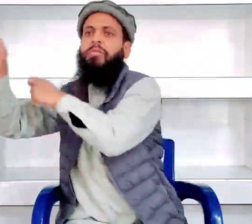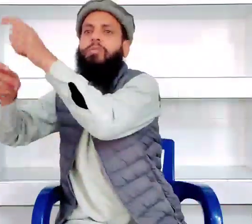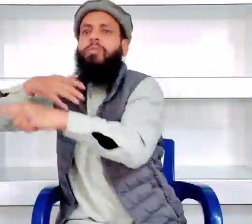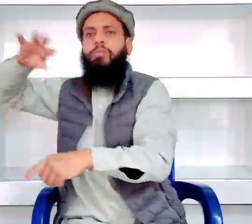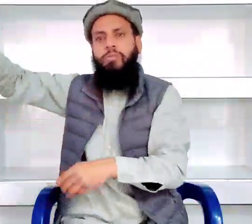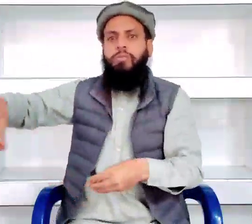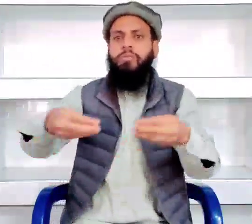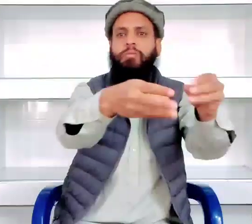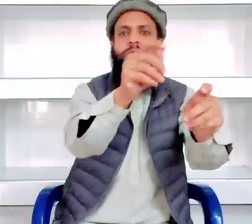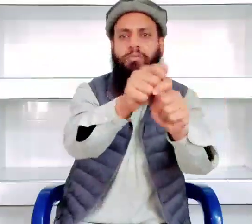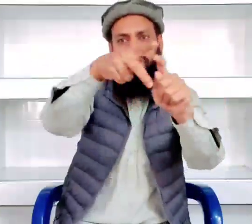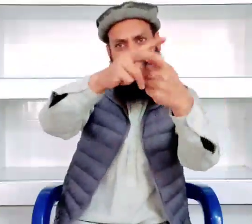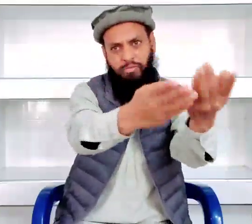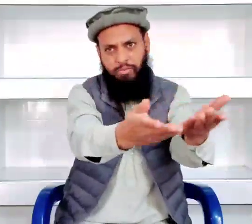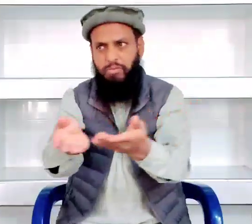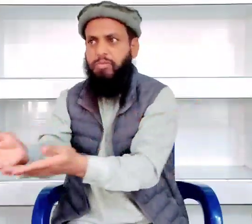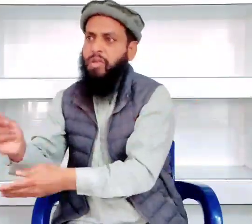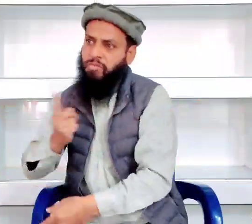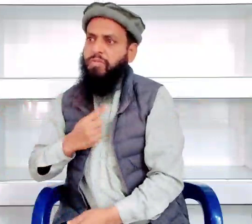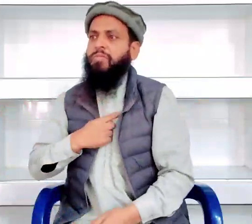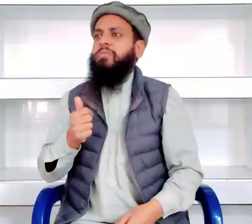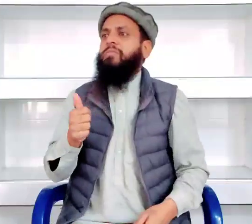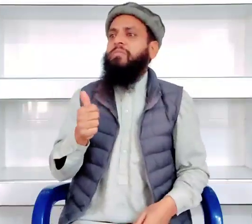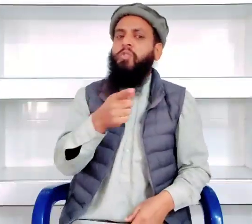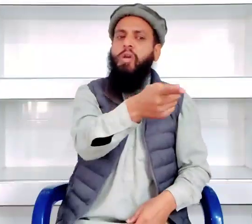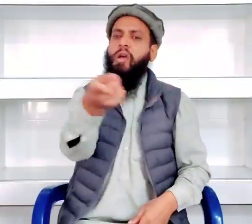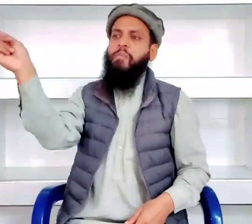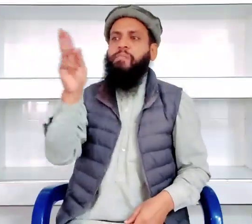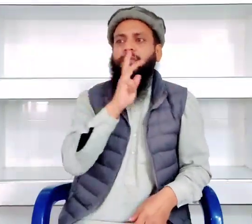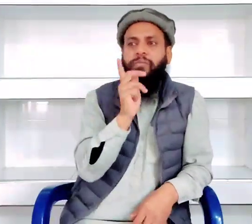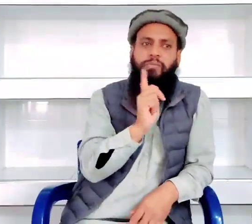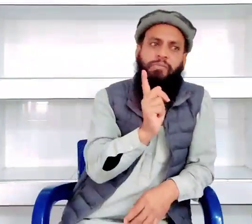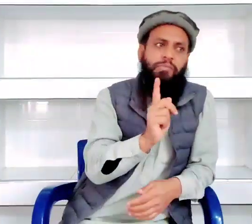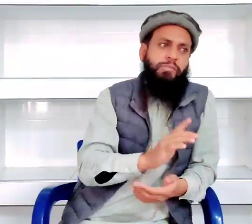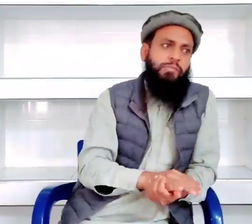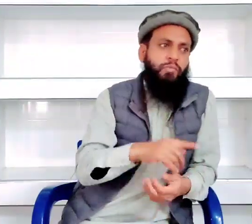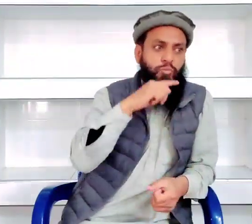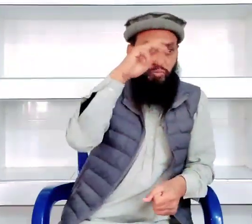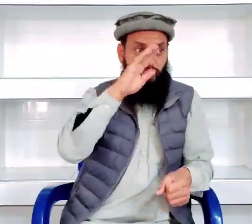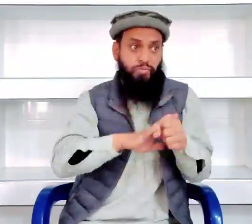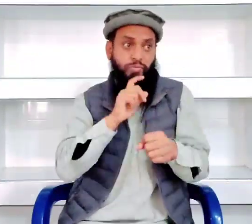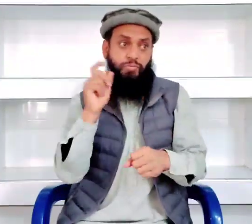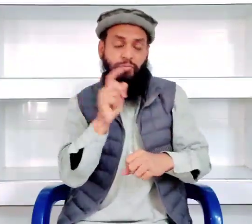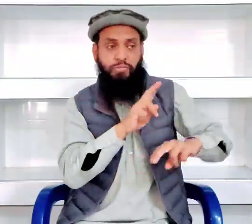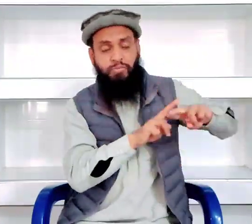ان یبیع حاضر لباد کہ سانو رسول اللہ صلی اللہ علیہ وسلم نے منع فرمایا کہ